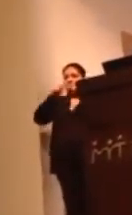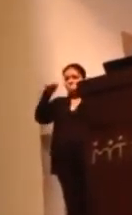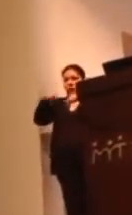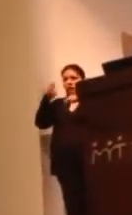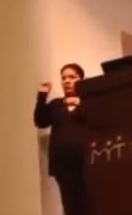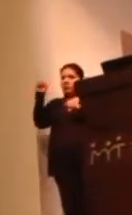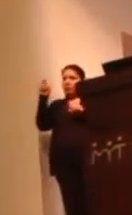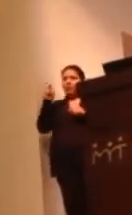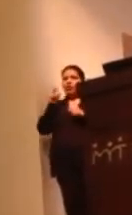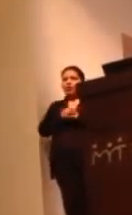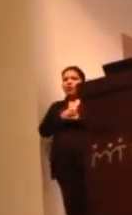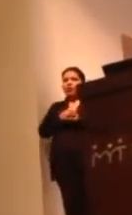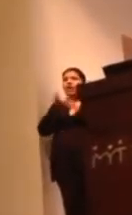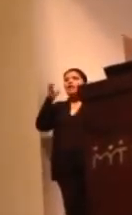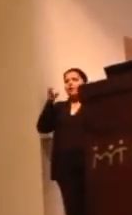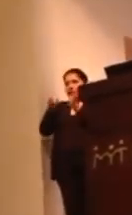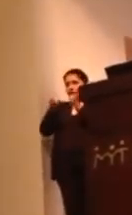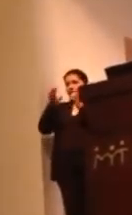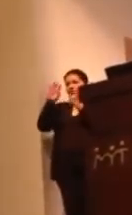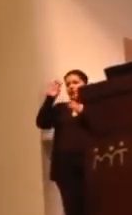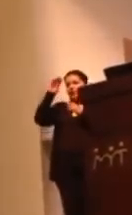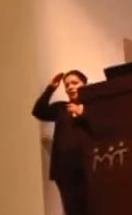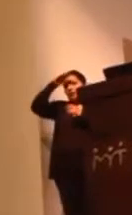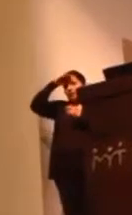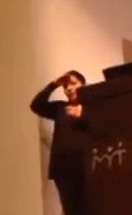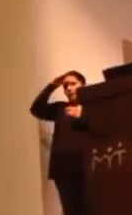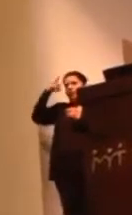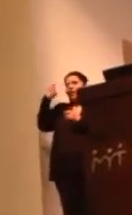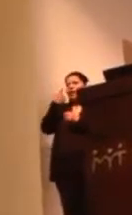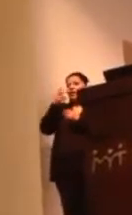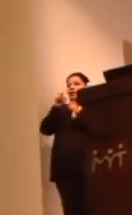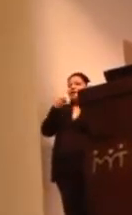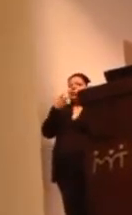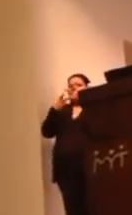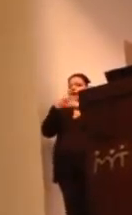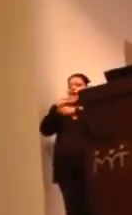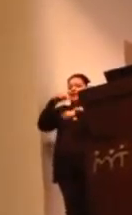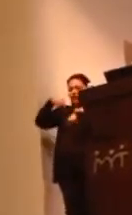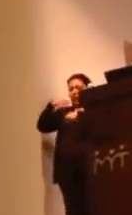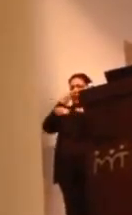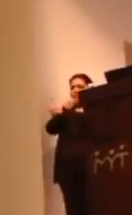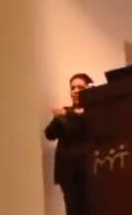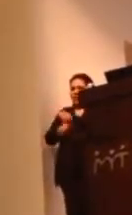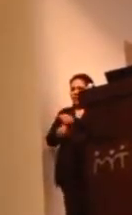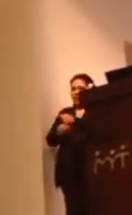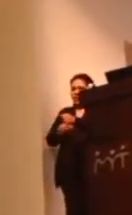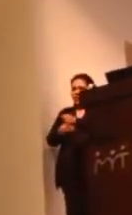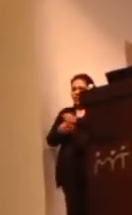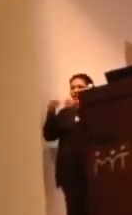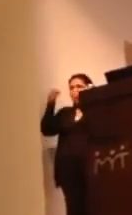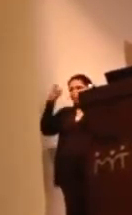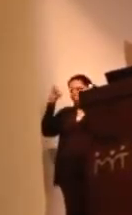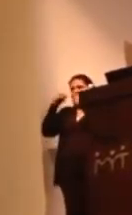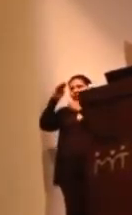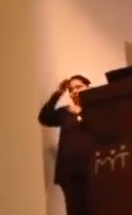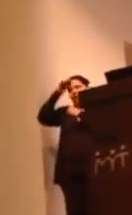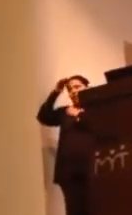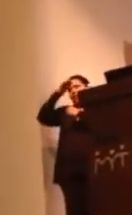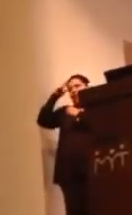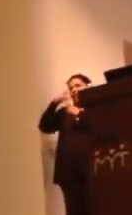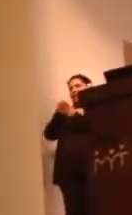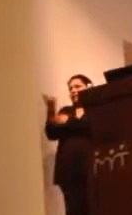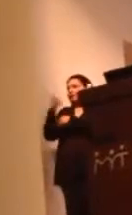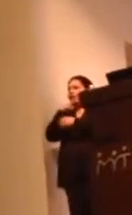¿ok? Y están pensando qué es lo que van a hacer en la tarde. Seguramente a muchos les está pasando,